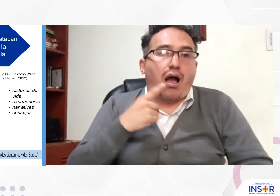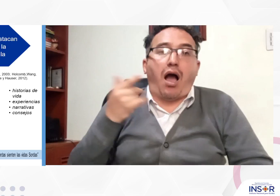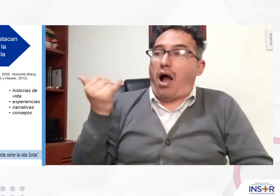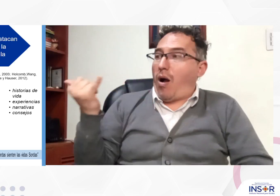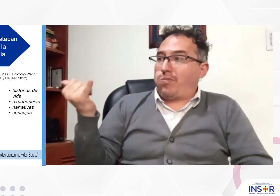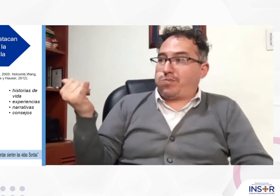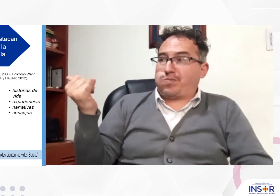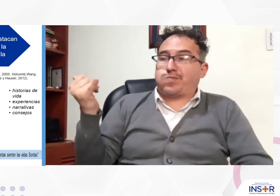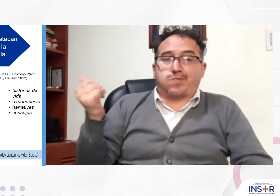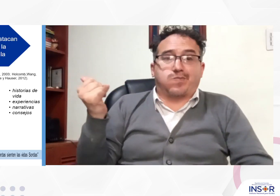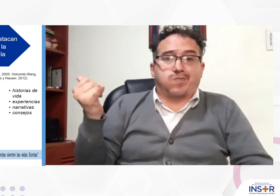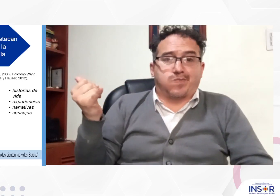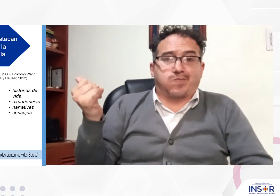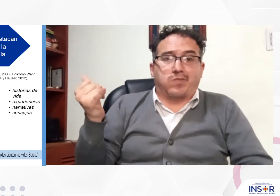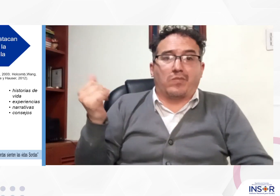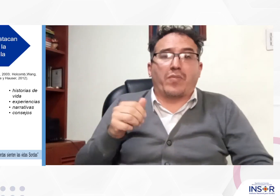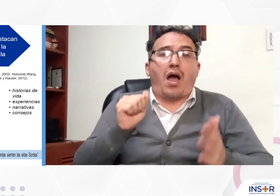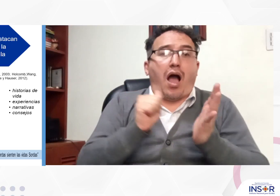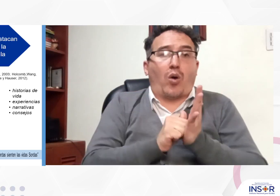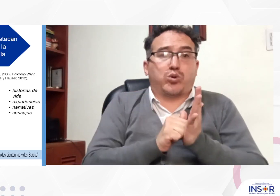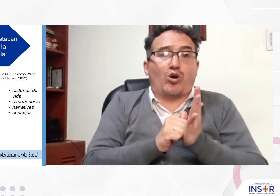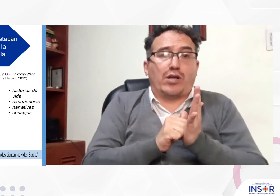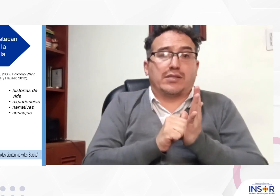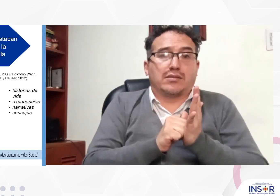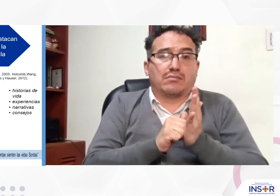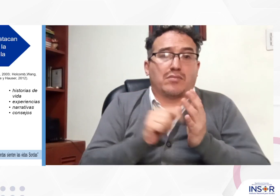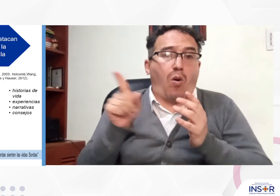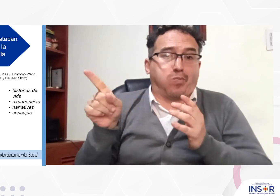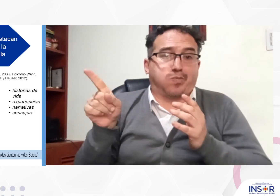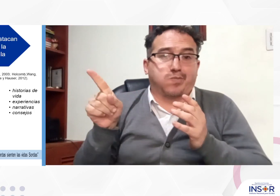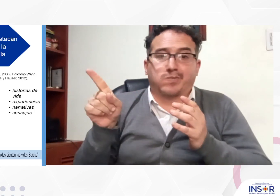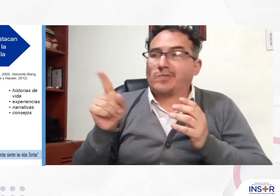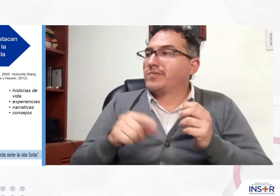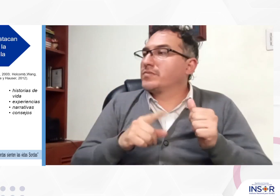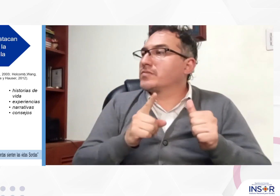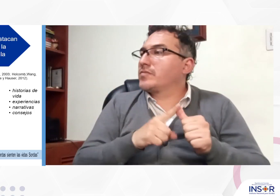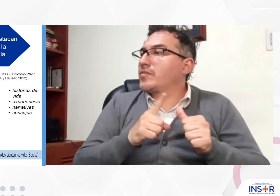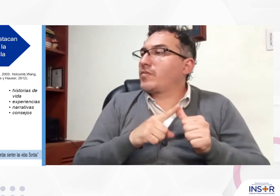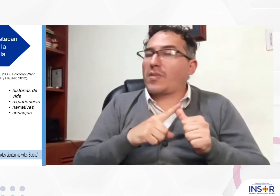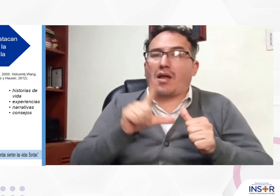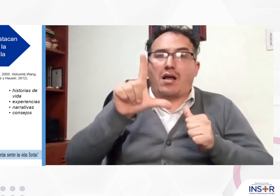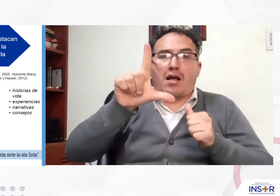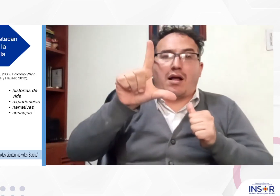sordas. Esa es la denominación de este tipo de acciones. Entonces, hay autores ya